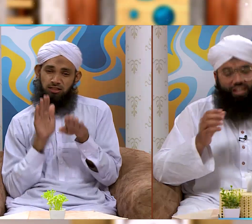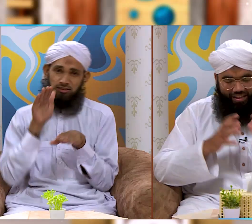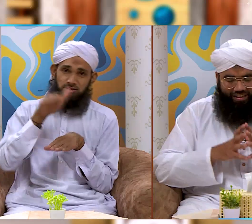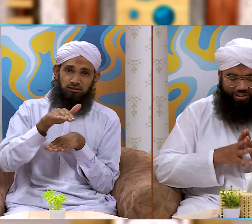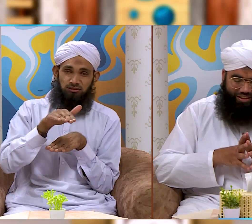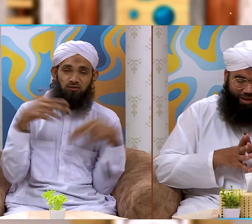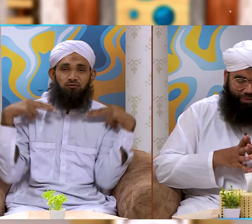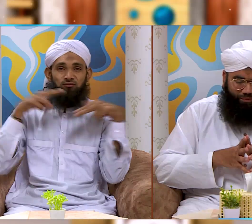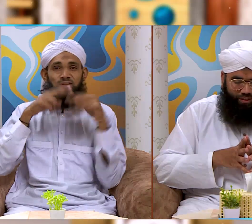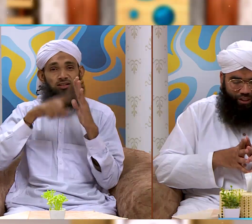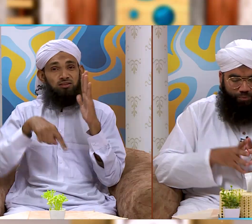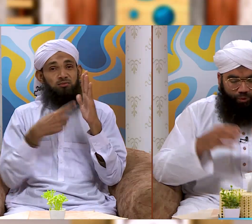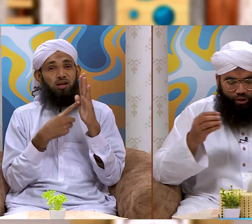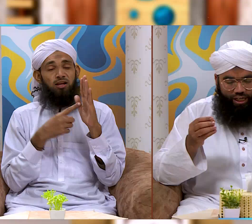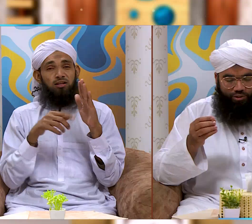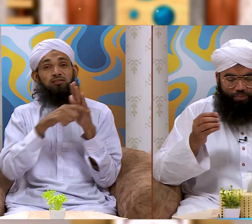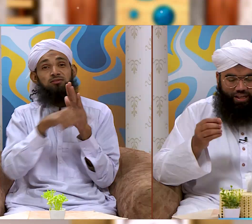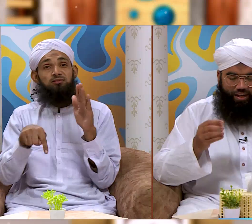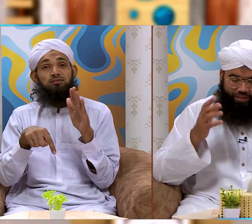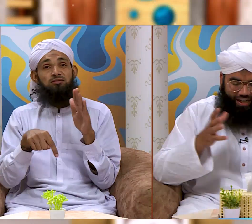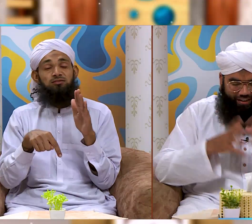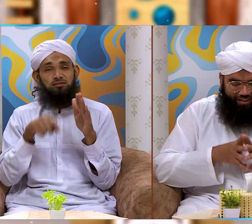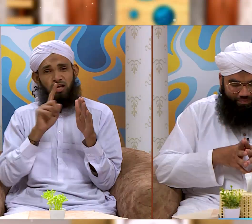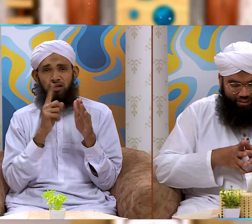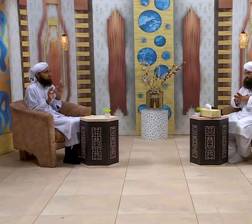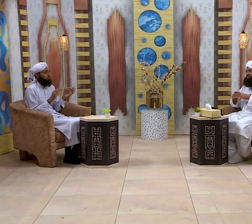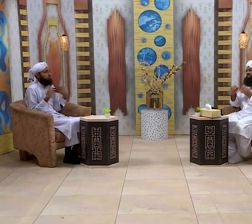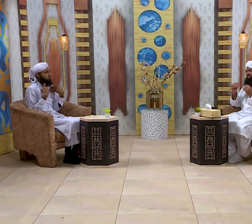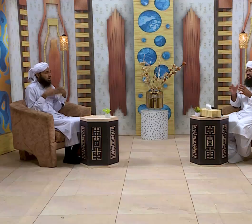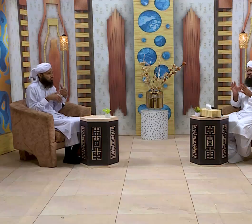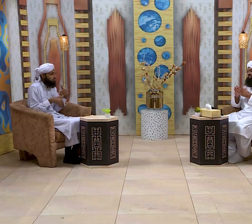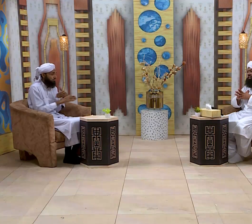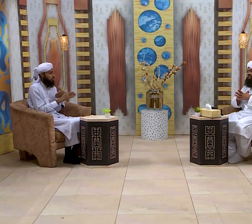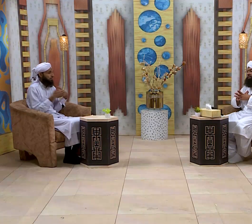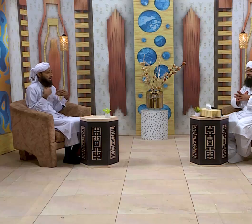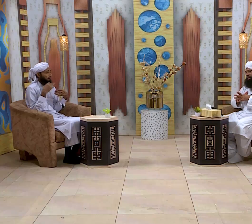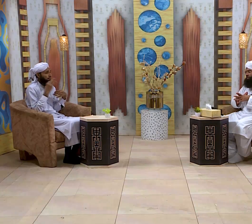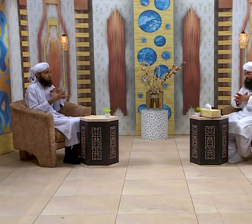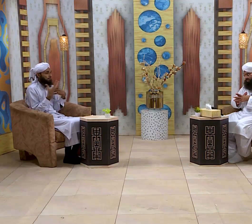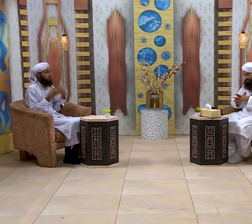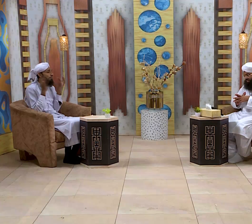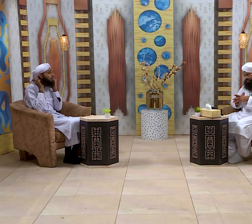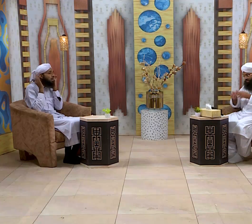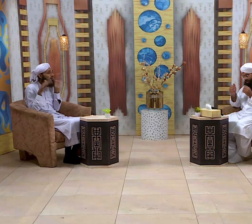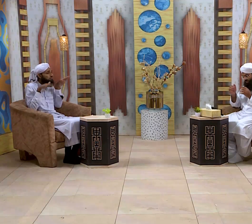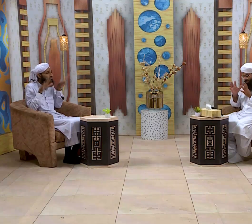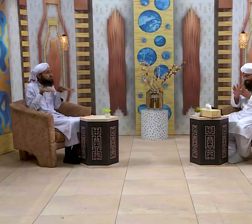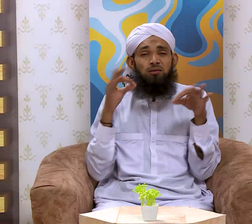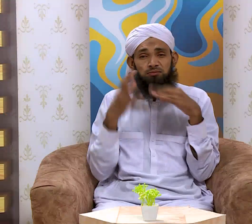کر سدرہ پر بولے جو بڑے ہم ایک قدم، جل جائیں گے سارے بالوں پر اب ہم تو یہیں